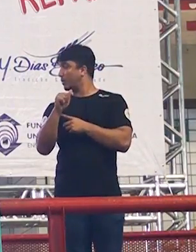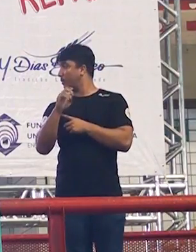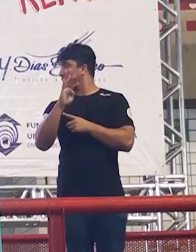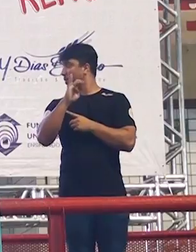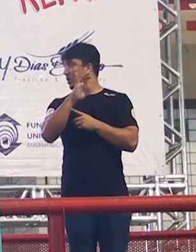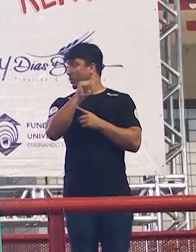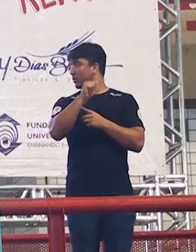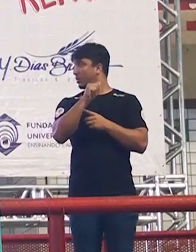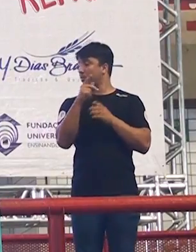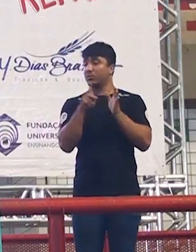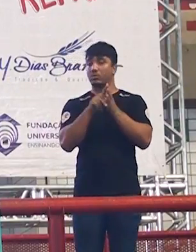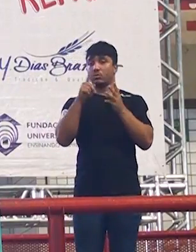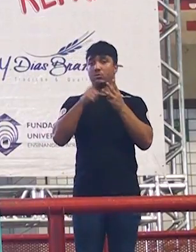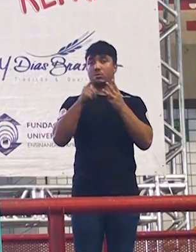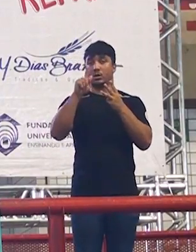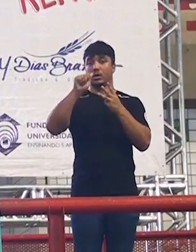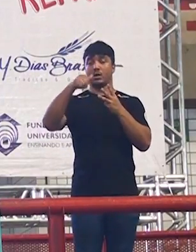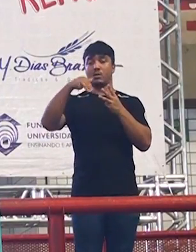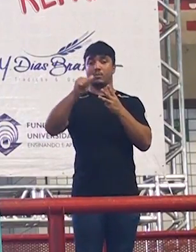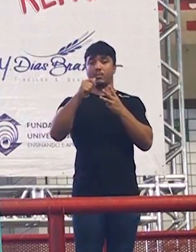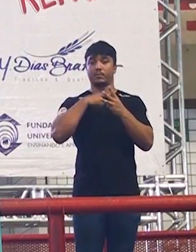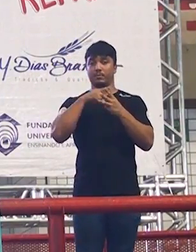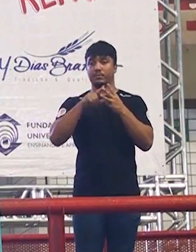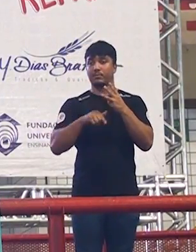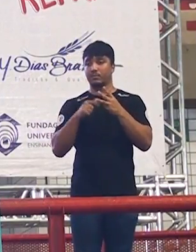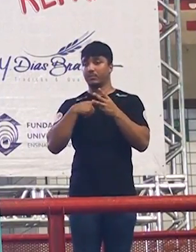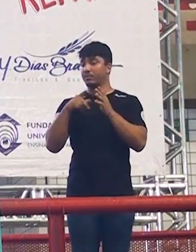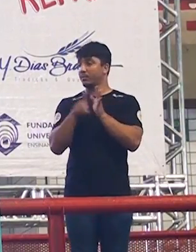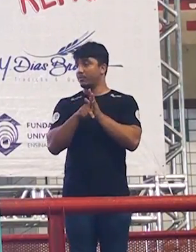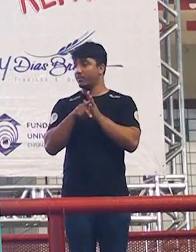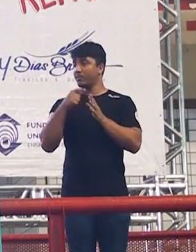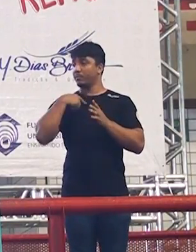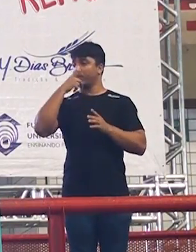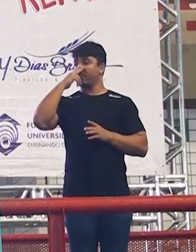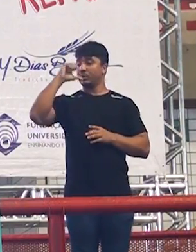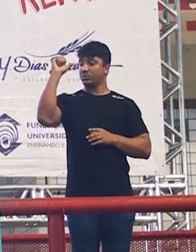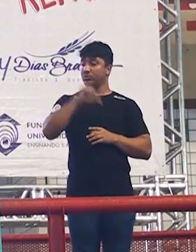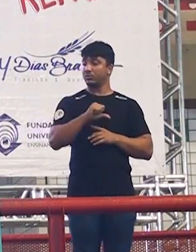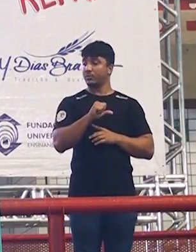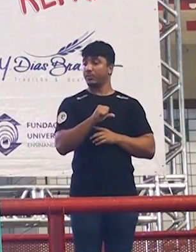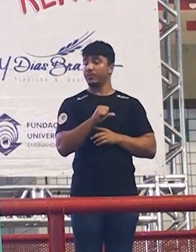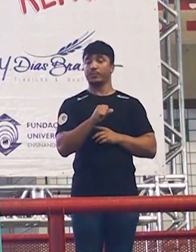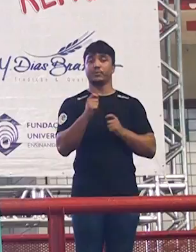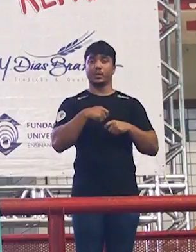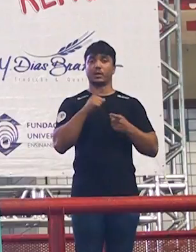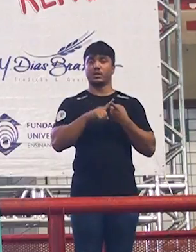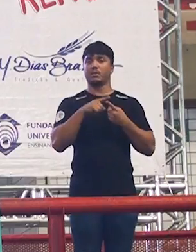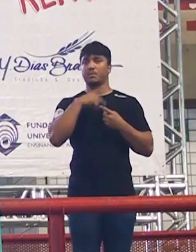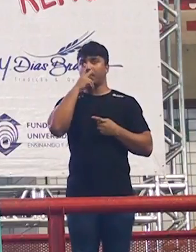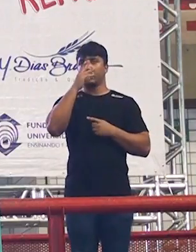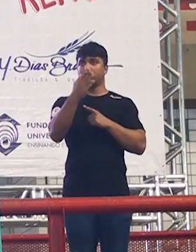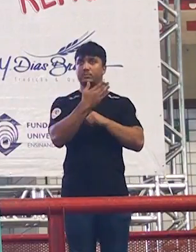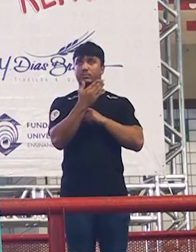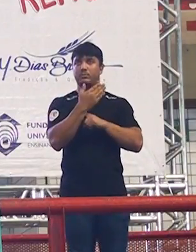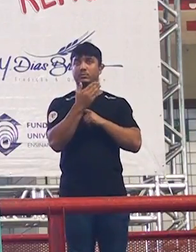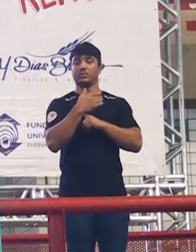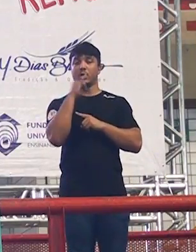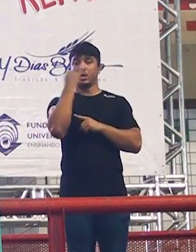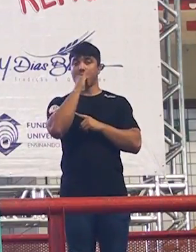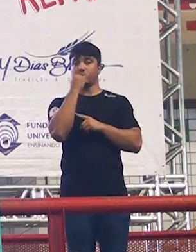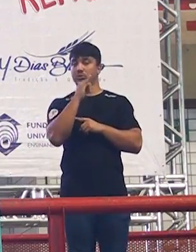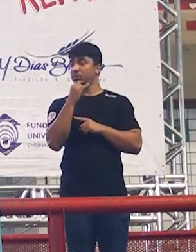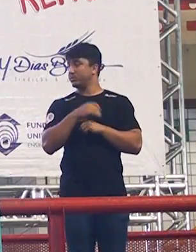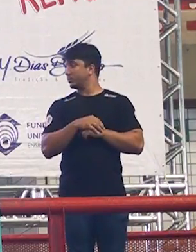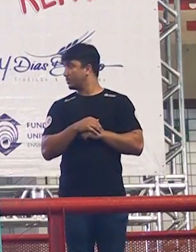e radiação gama. Isso pode fazer muito mal para as pessoas, mas pode ser uma grande fonte de energia.